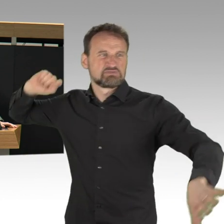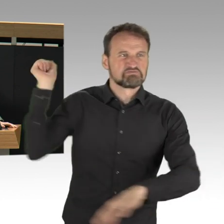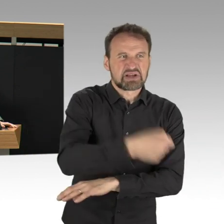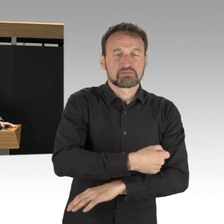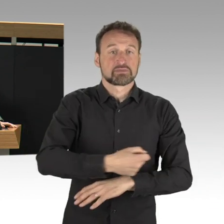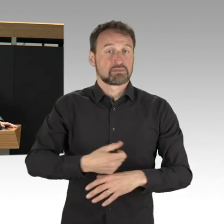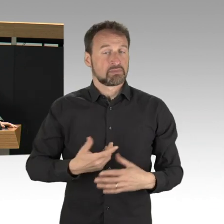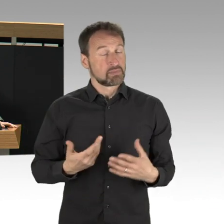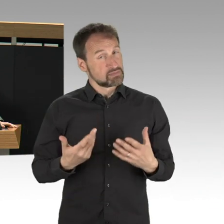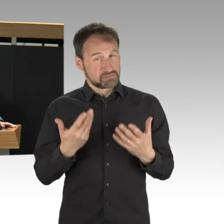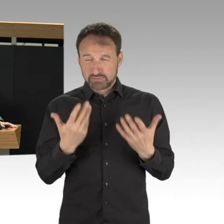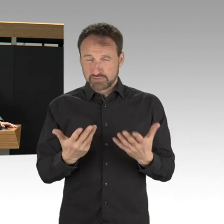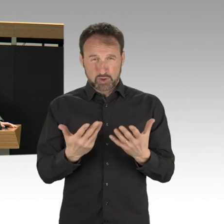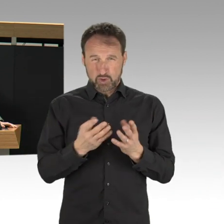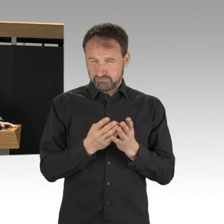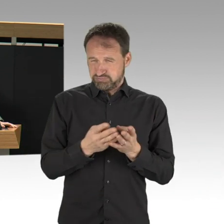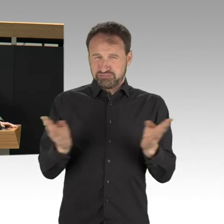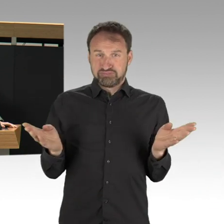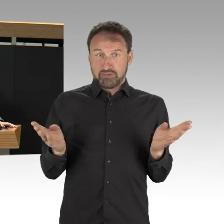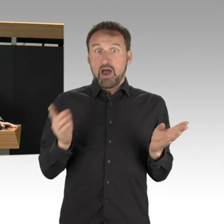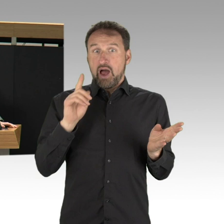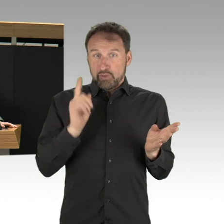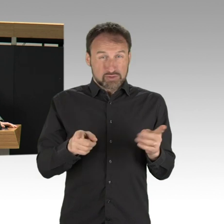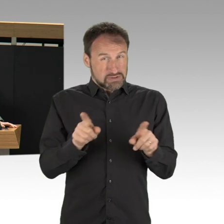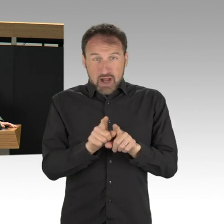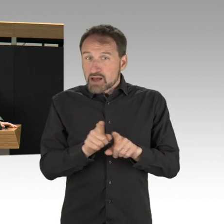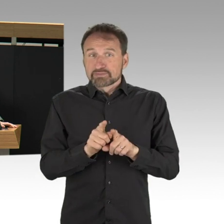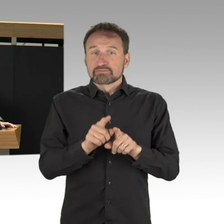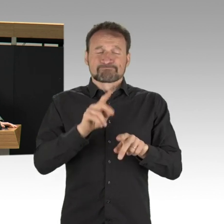Und ebenso vielfältig ist auch die Art, wie Antisemitismus begründet wird. Religiös,